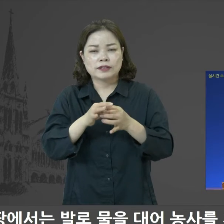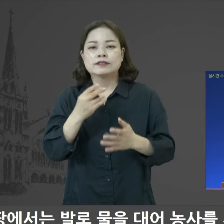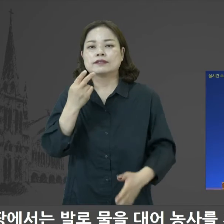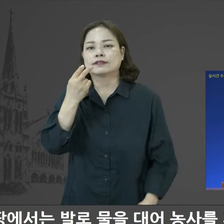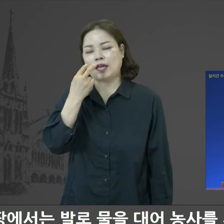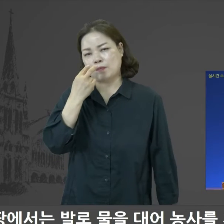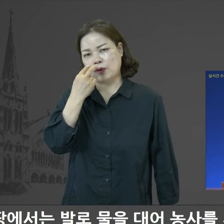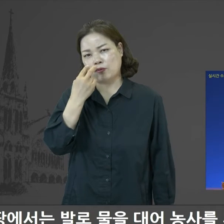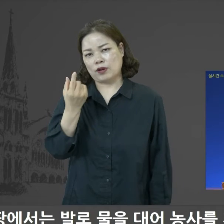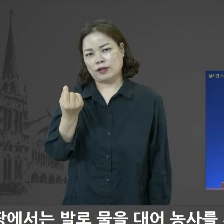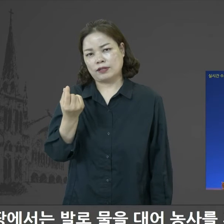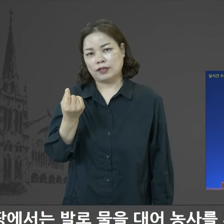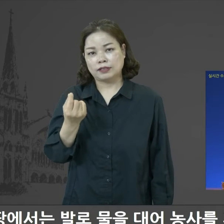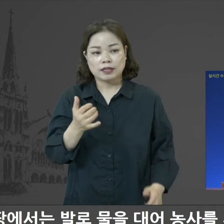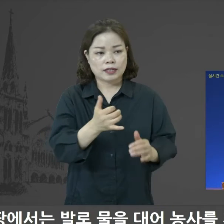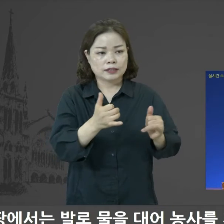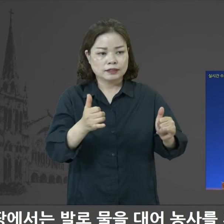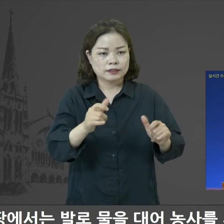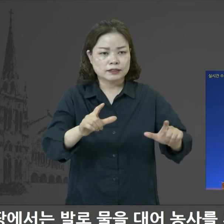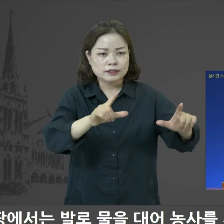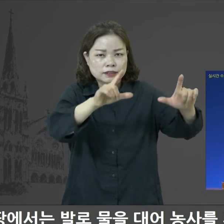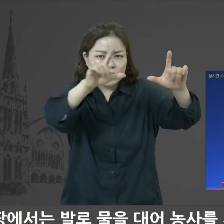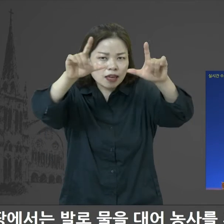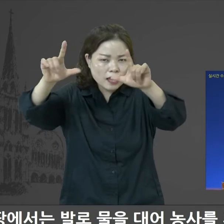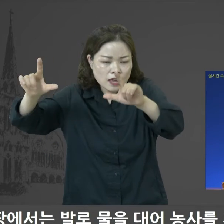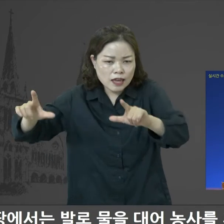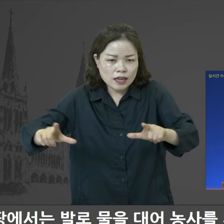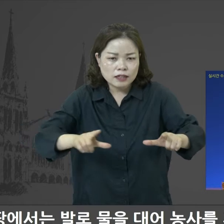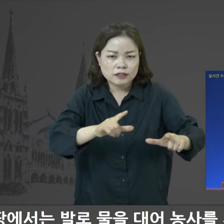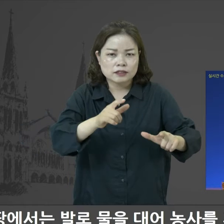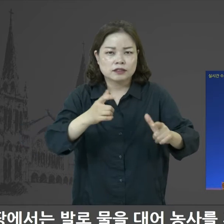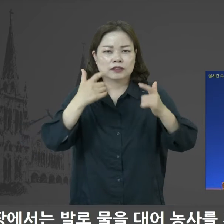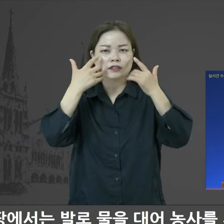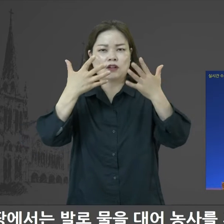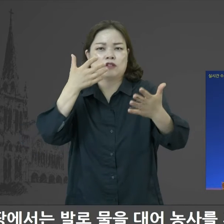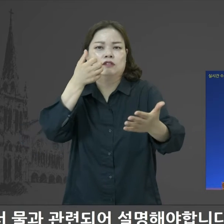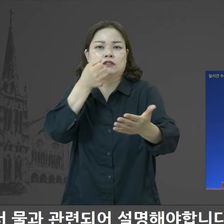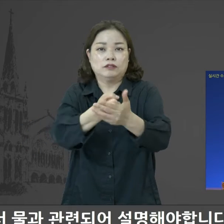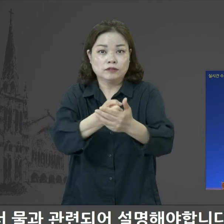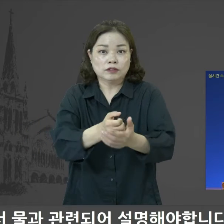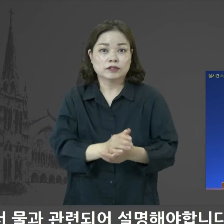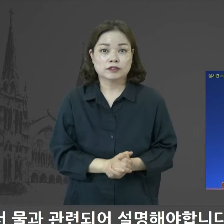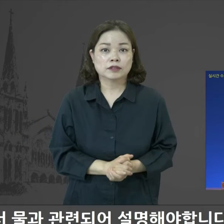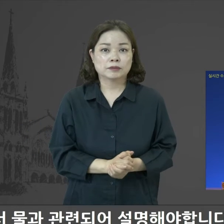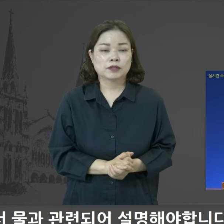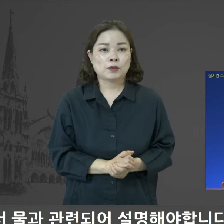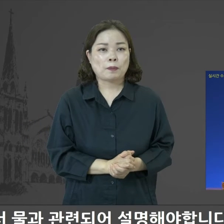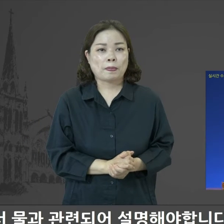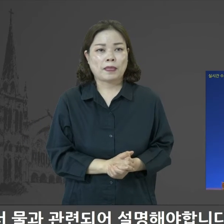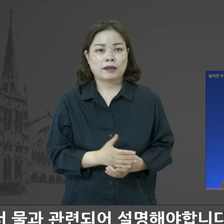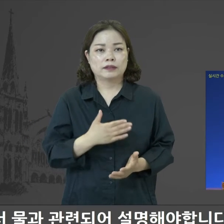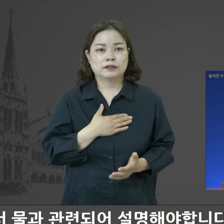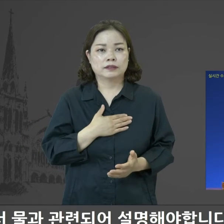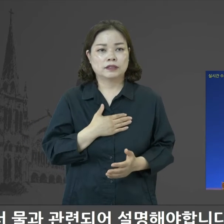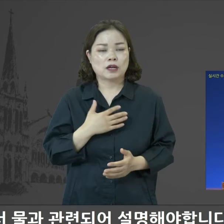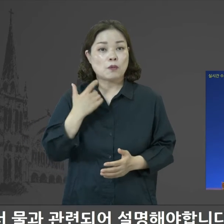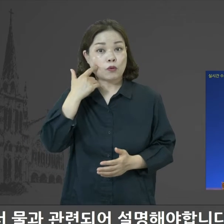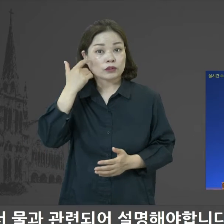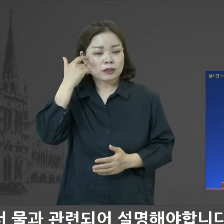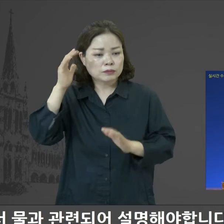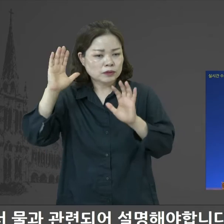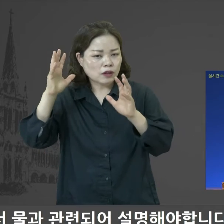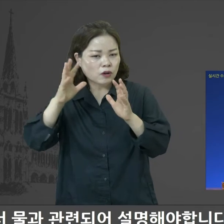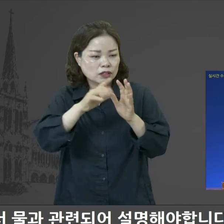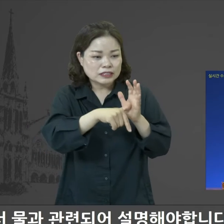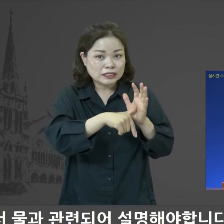같은 것으로 인생을 좌지우지하는 절대적인 요소입니다. 제가 어릴 때 시골